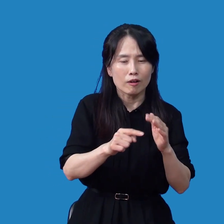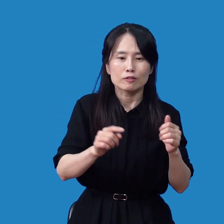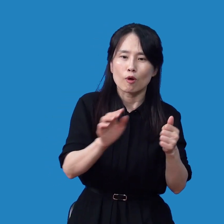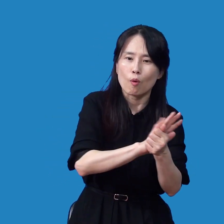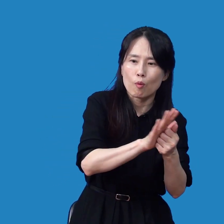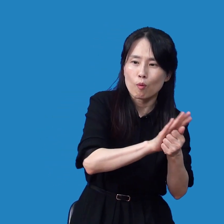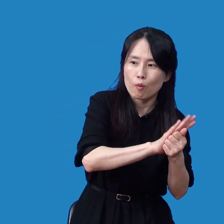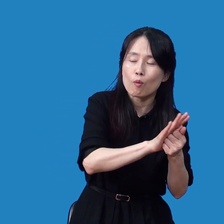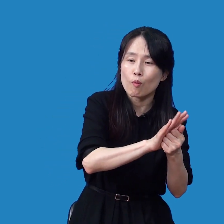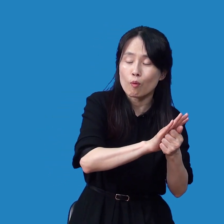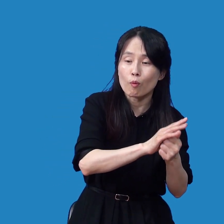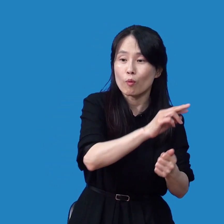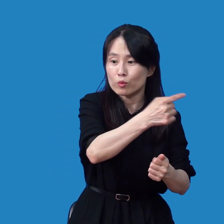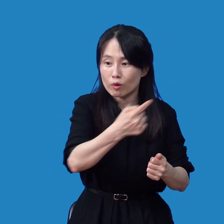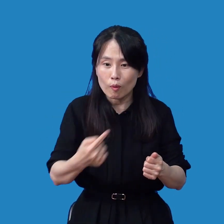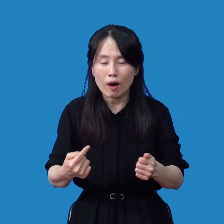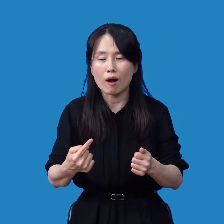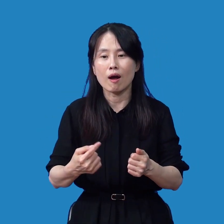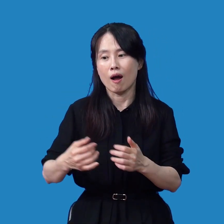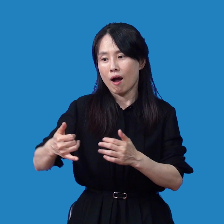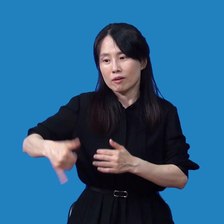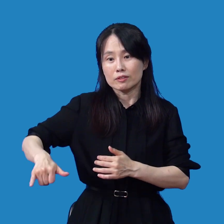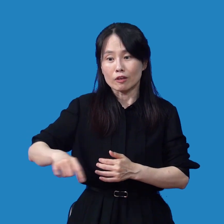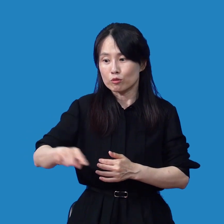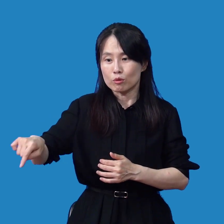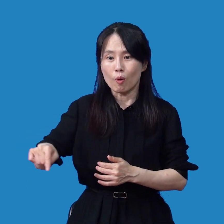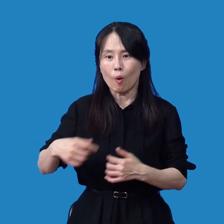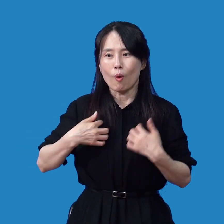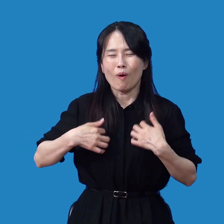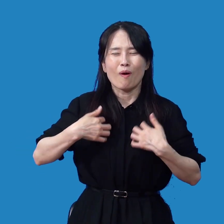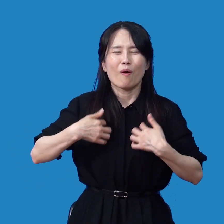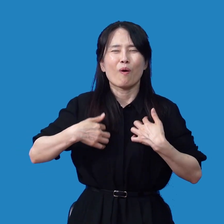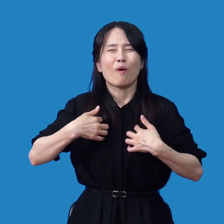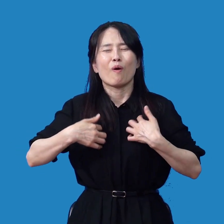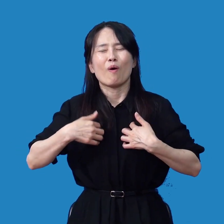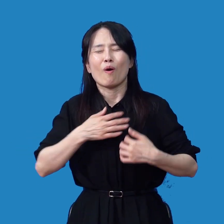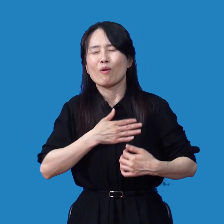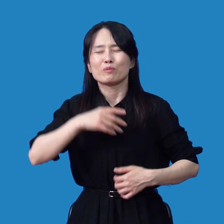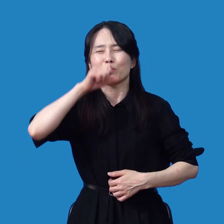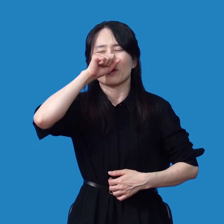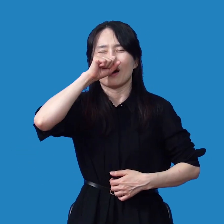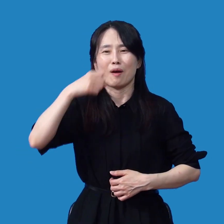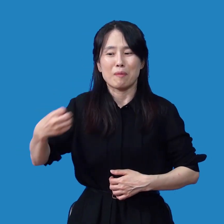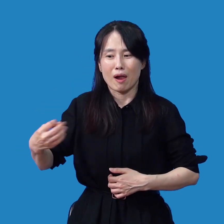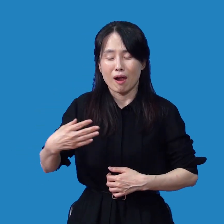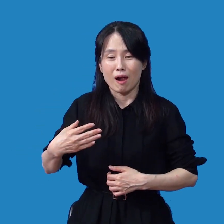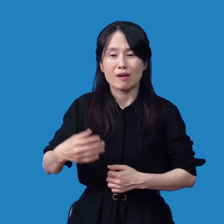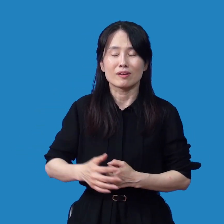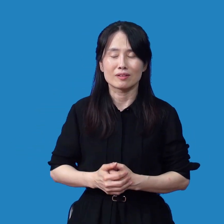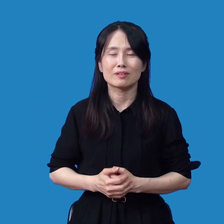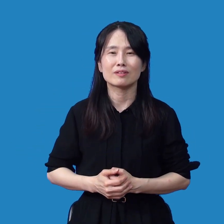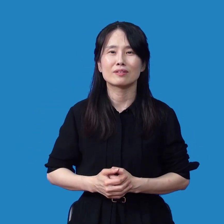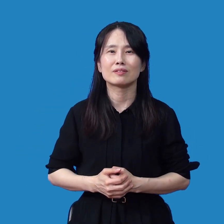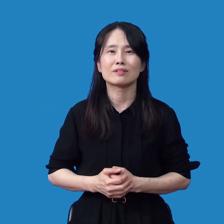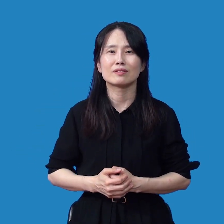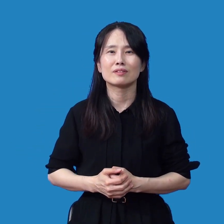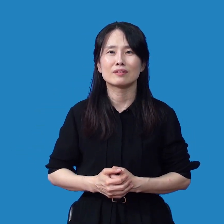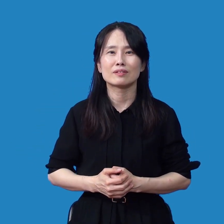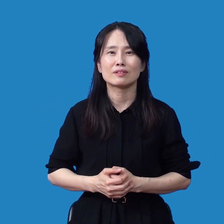보람있어하고 그걸 그렇게 아주 기쁘게 생각하는 것입니다. 그러면서 아이들이 부쩍 성장을